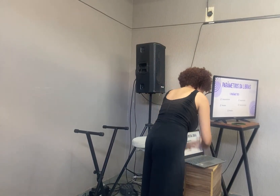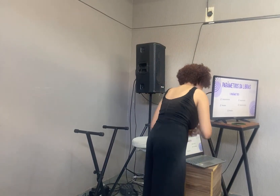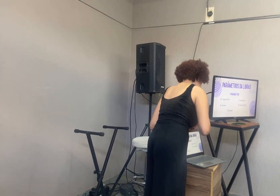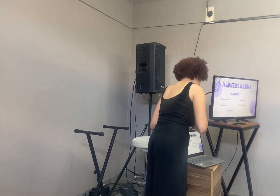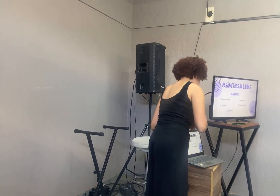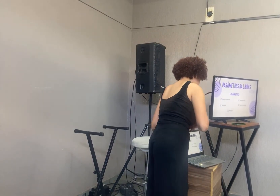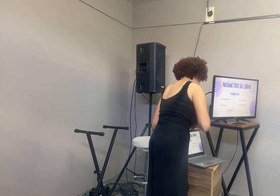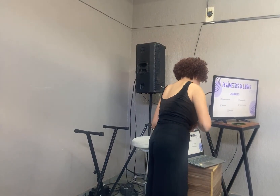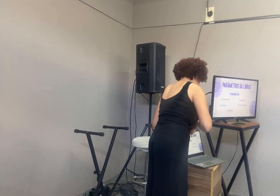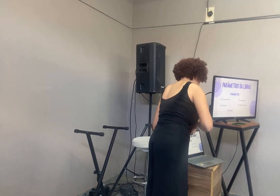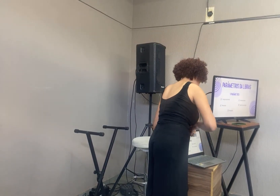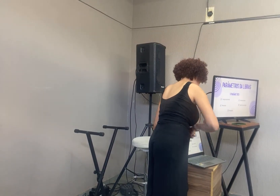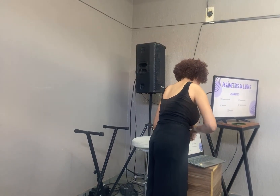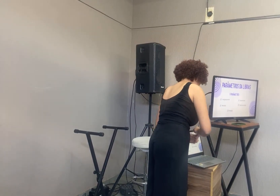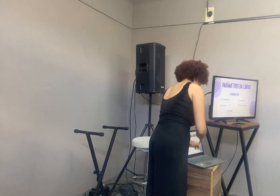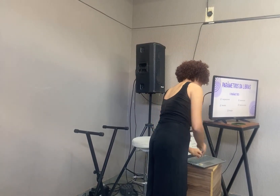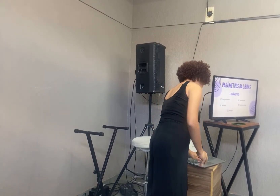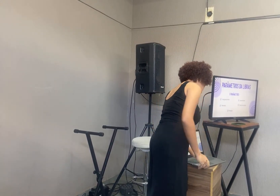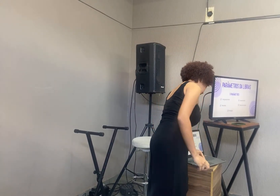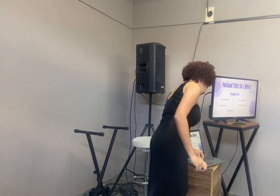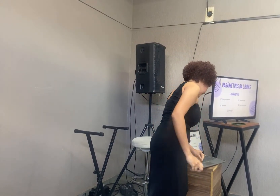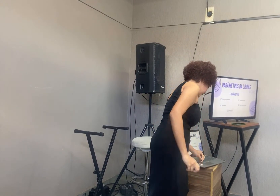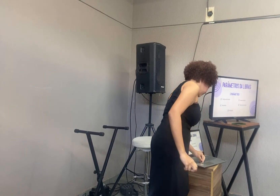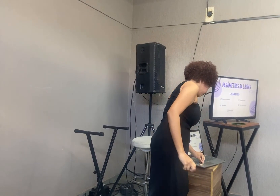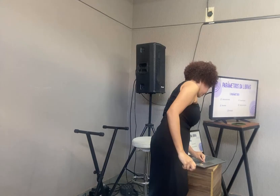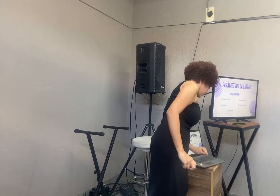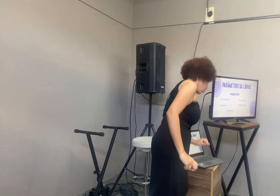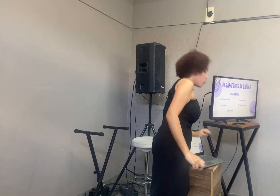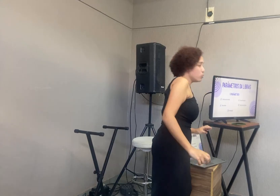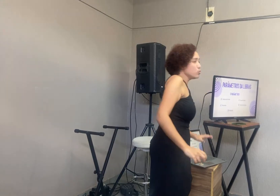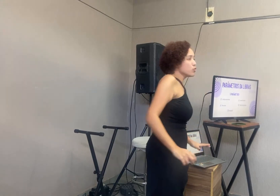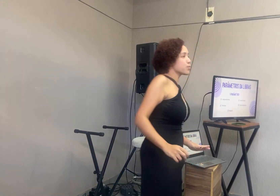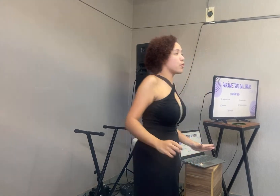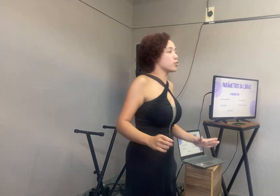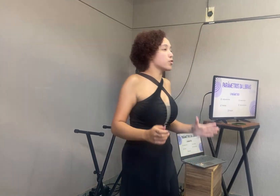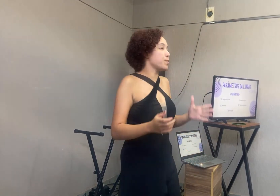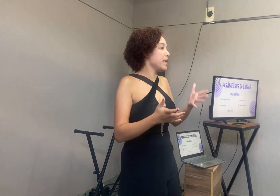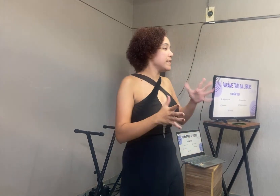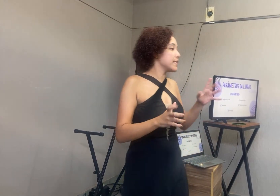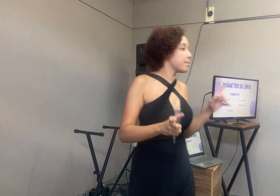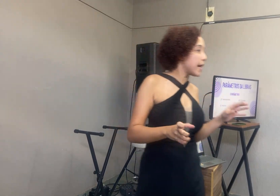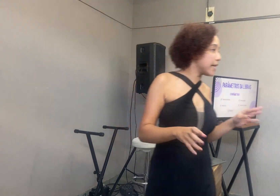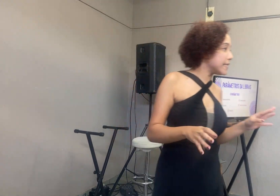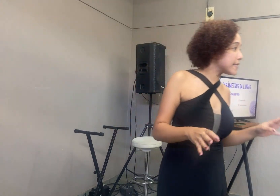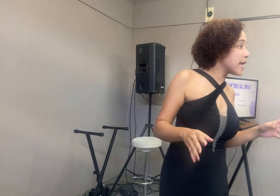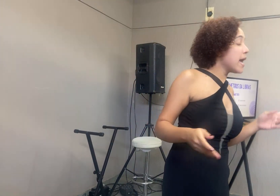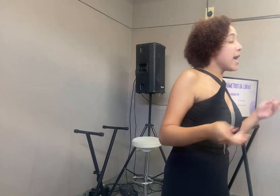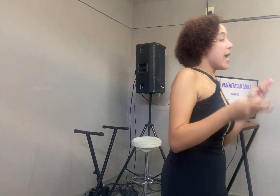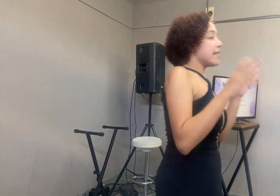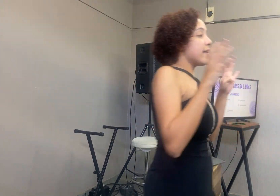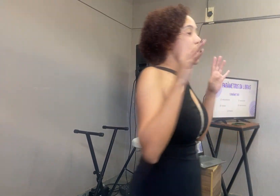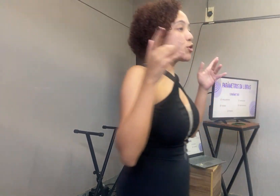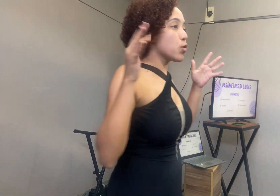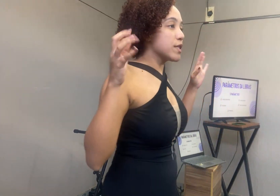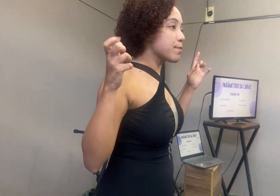até tirar os anéis. Um dos pontos principais é ter as suas